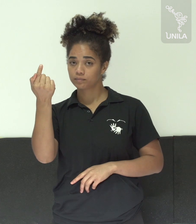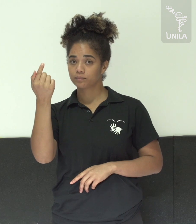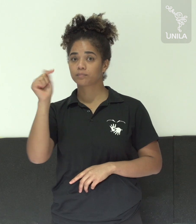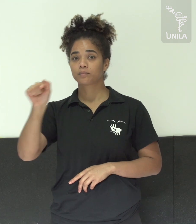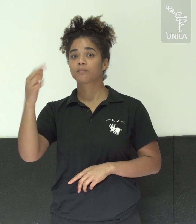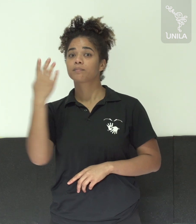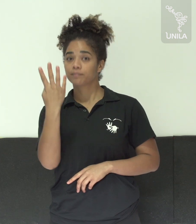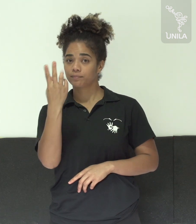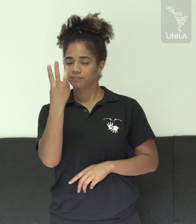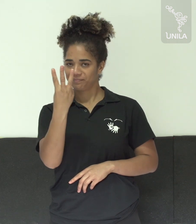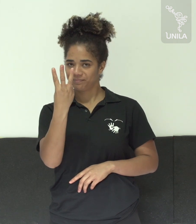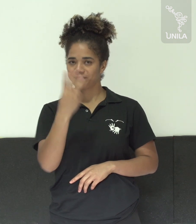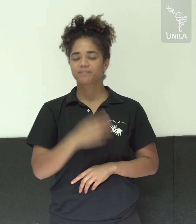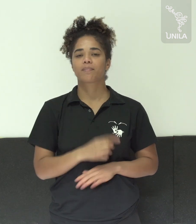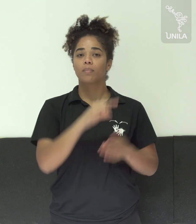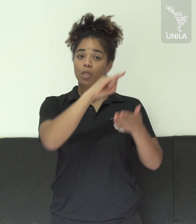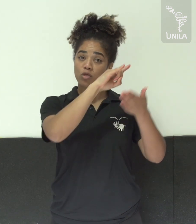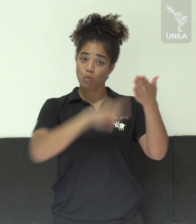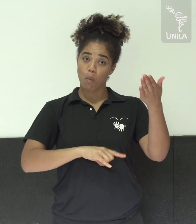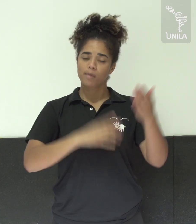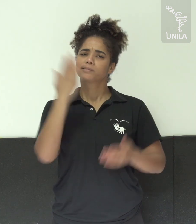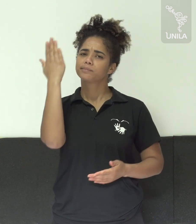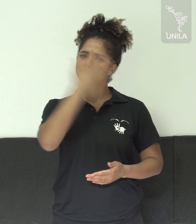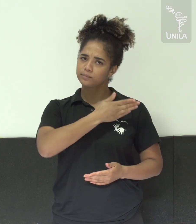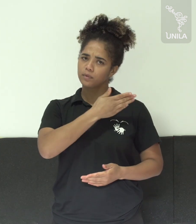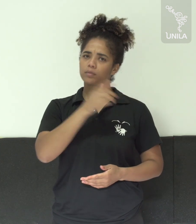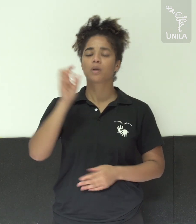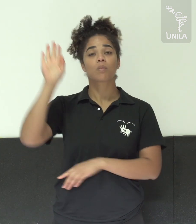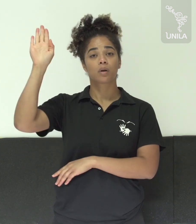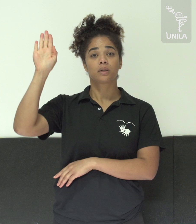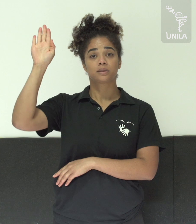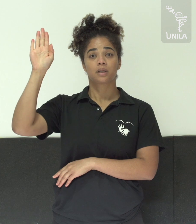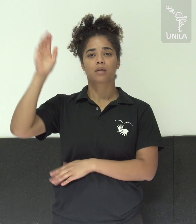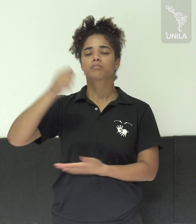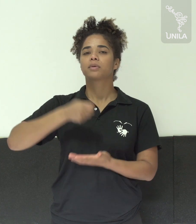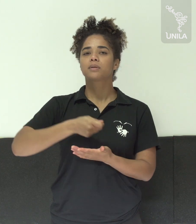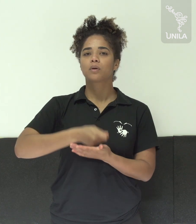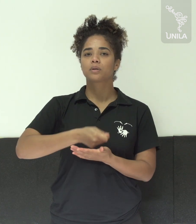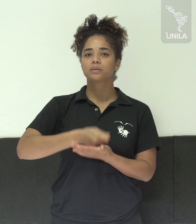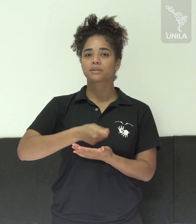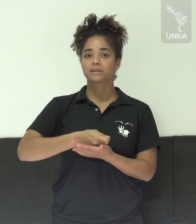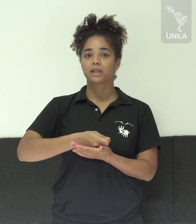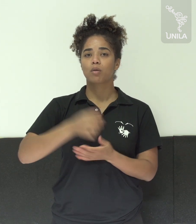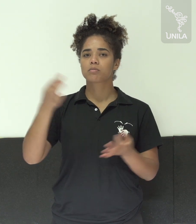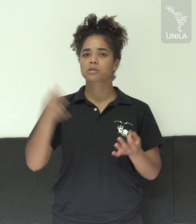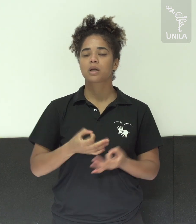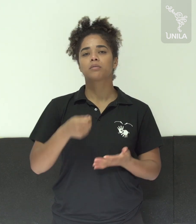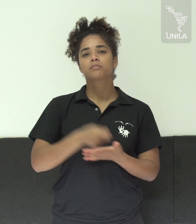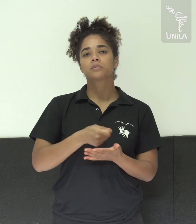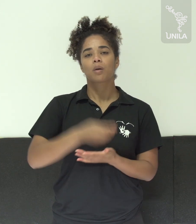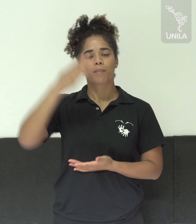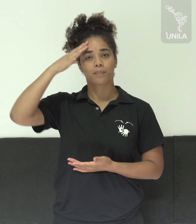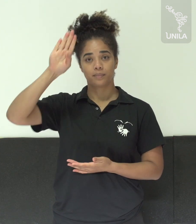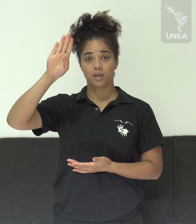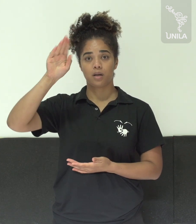7.3.4.1.3 documento que comprove que o candidato está em dia com as obrigações militares para candidatos do